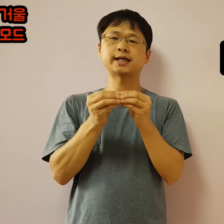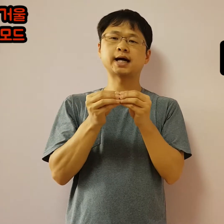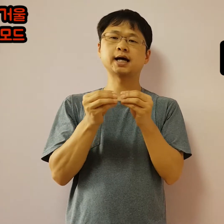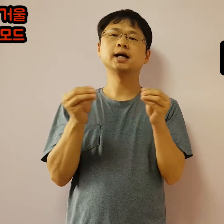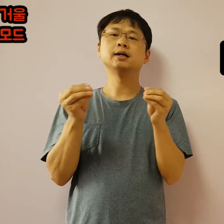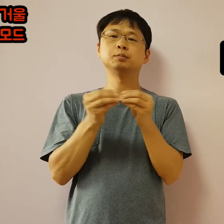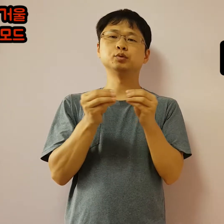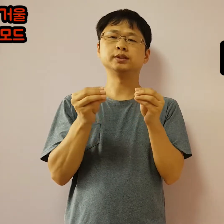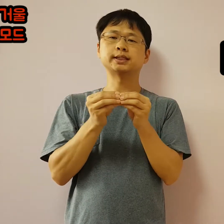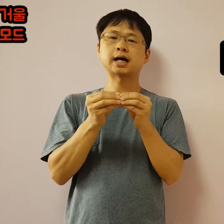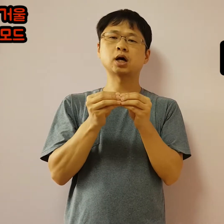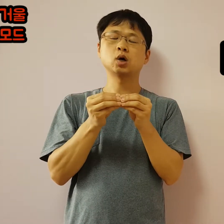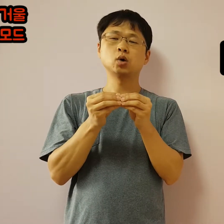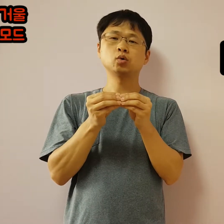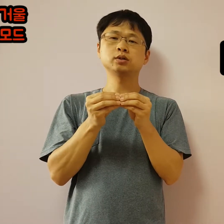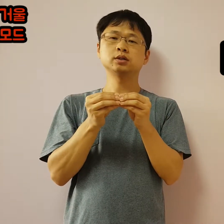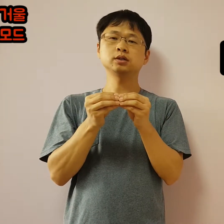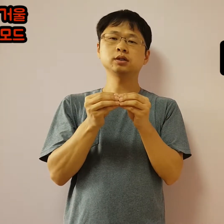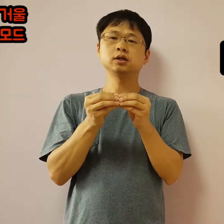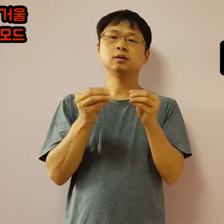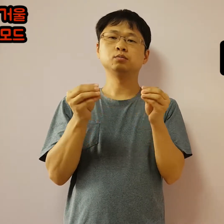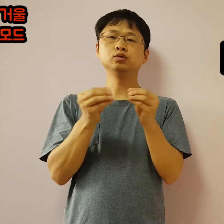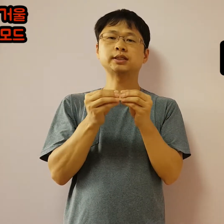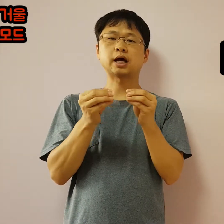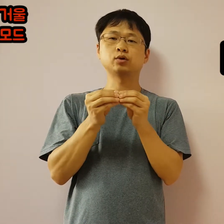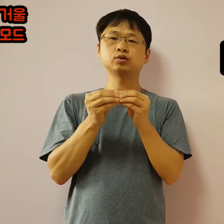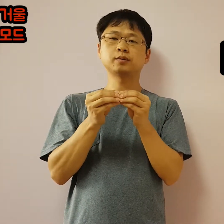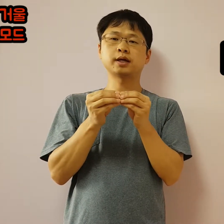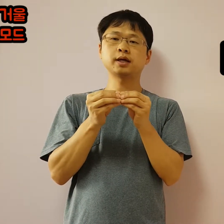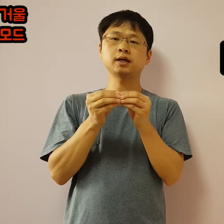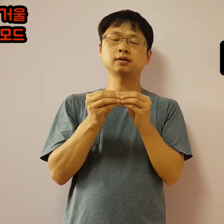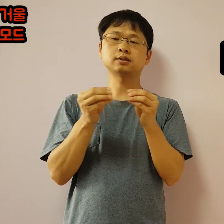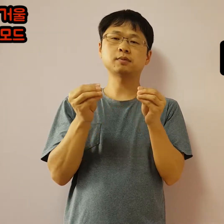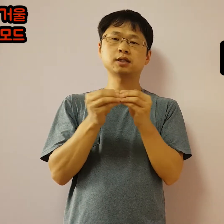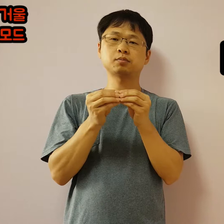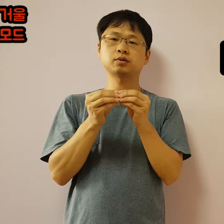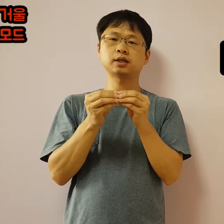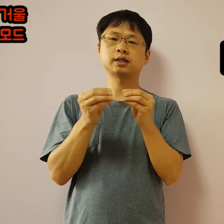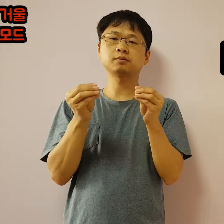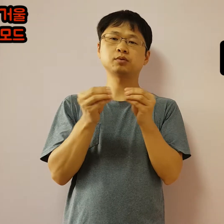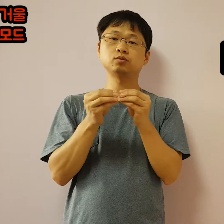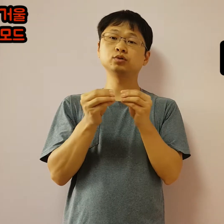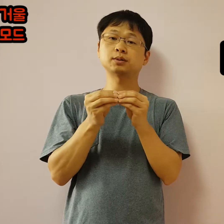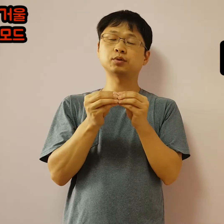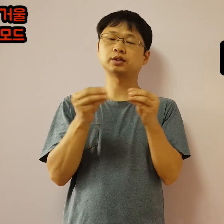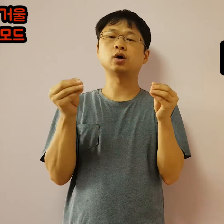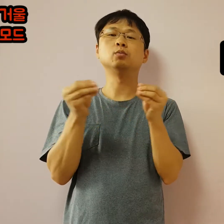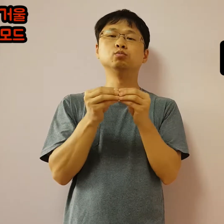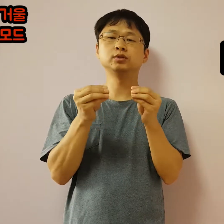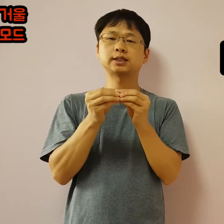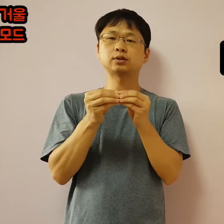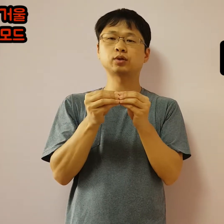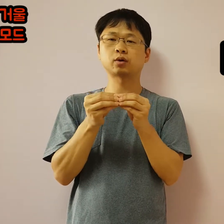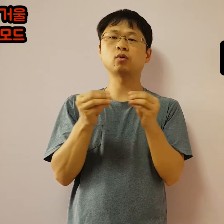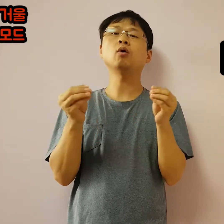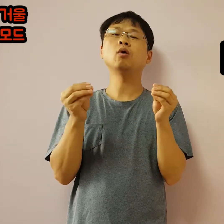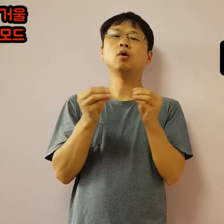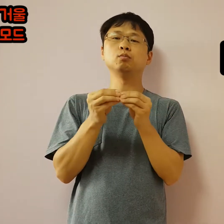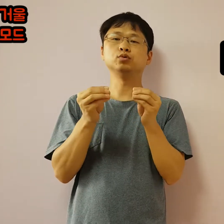문장 혹은 문자. 요즘에 스마트폰이나 핸드폰으로 문자 보내죠. 문자도 되고